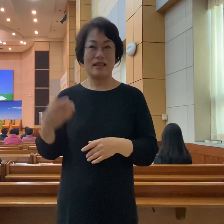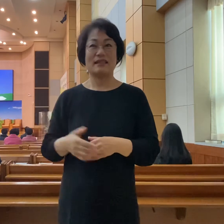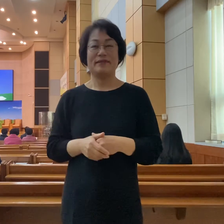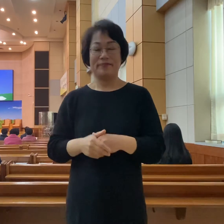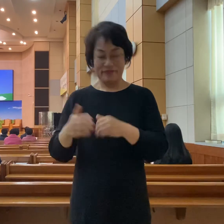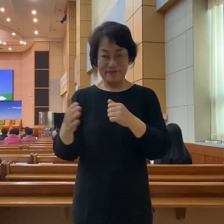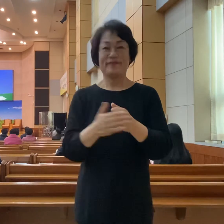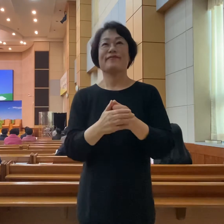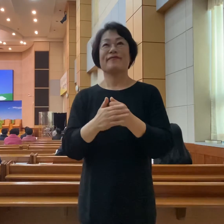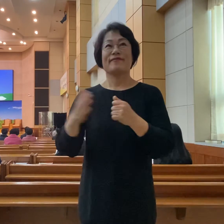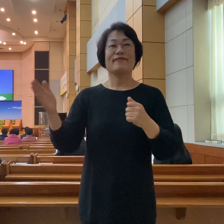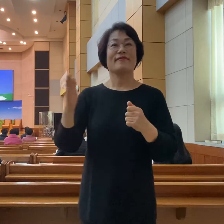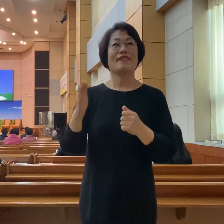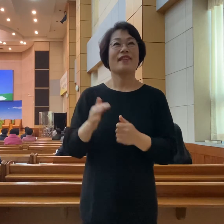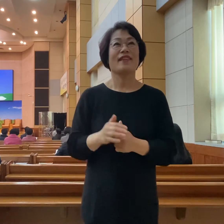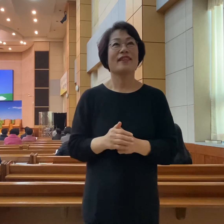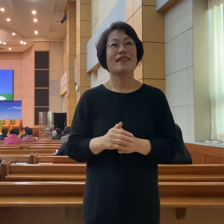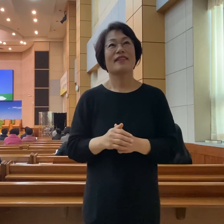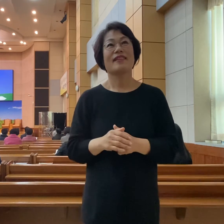그래서